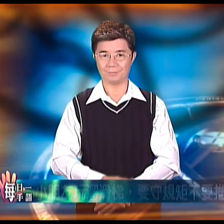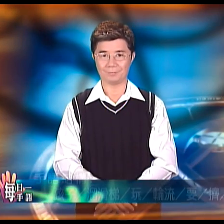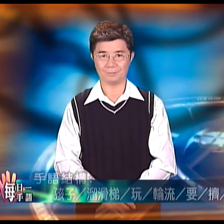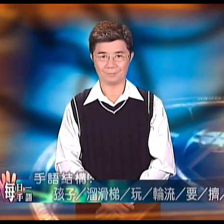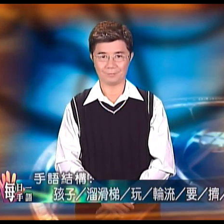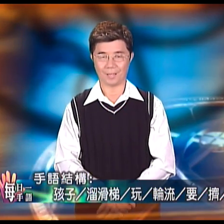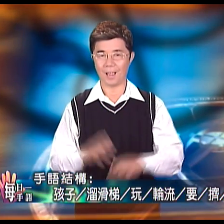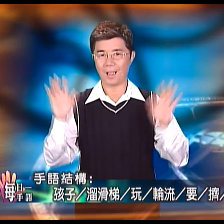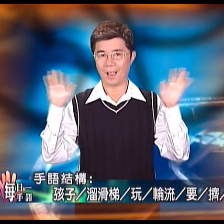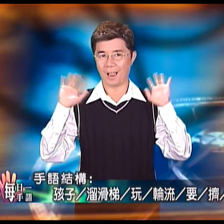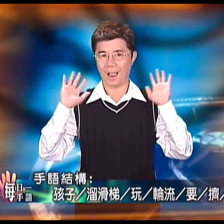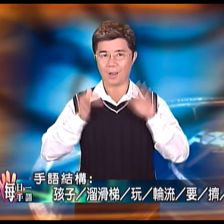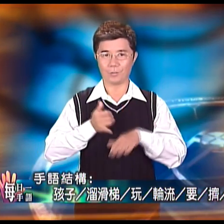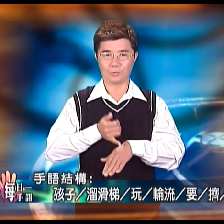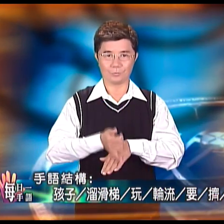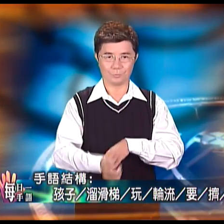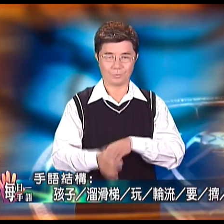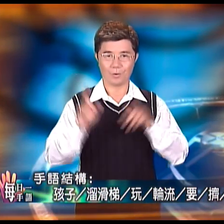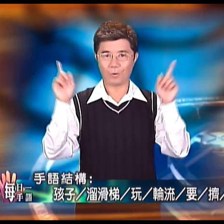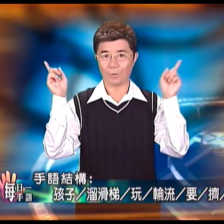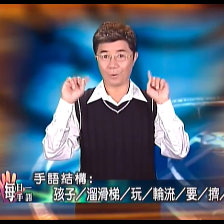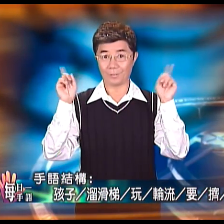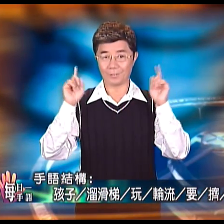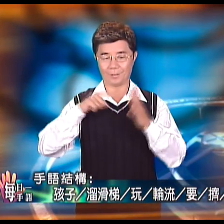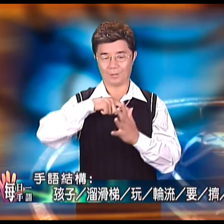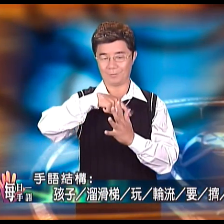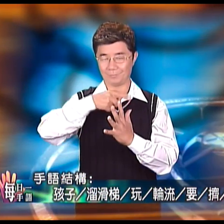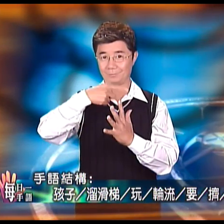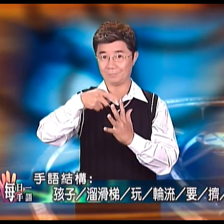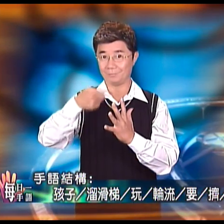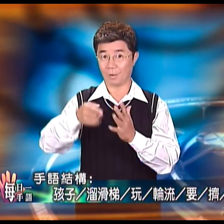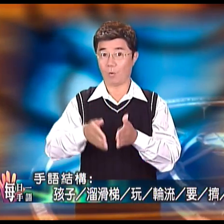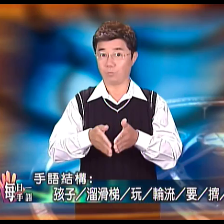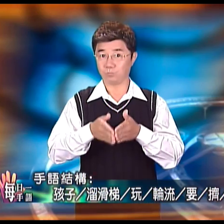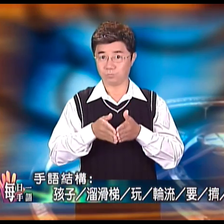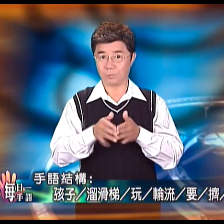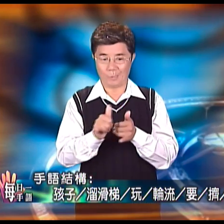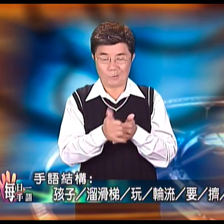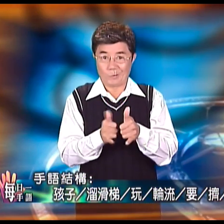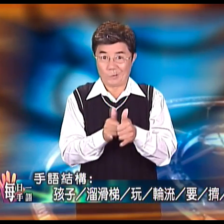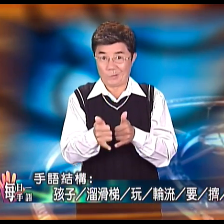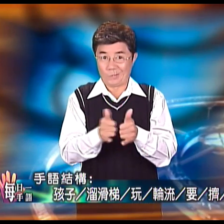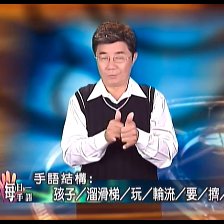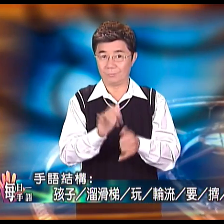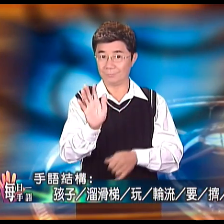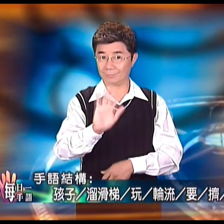是：孩子溜滑梯玩，轮流要挤步。